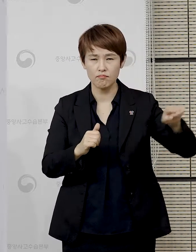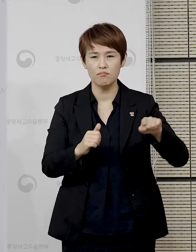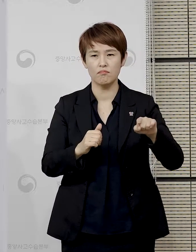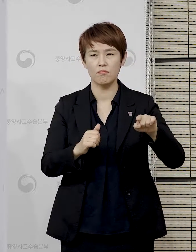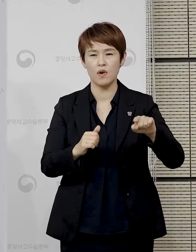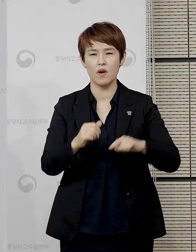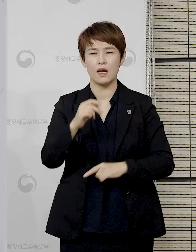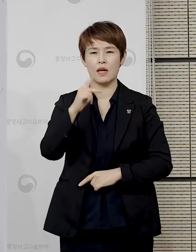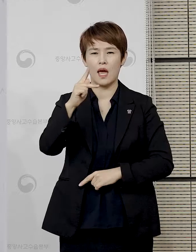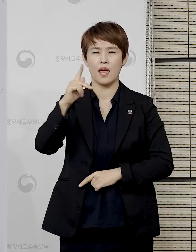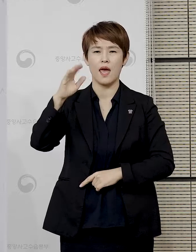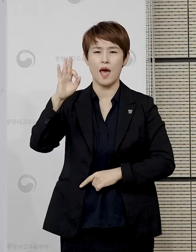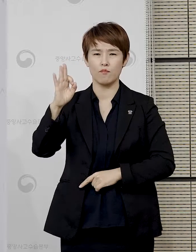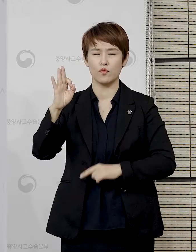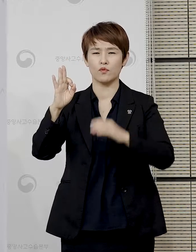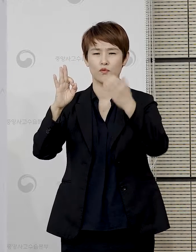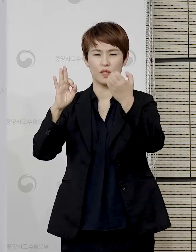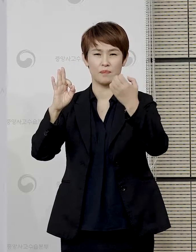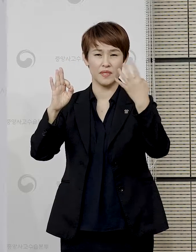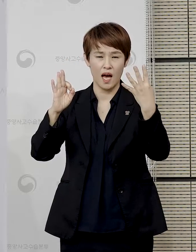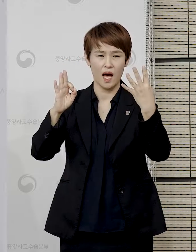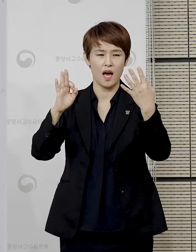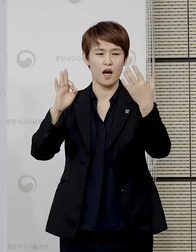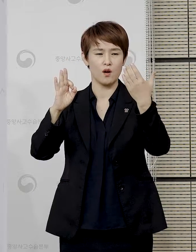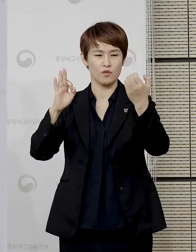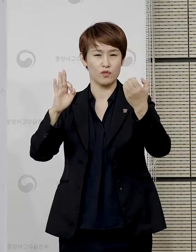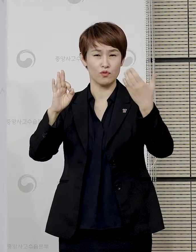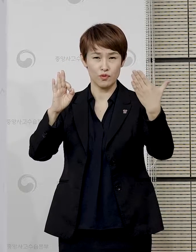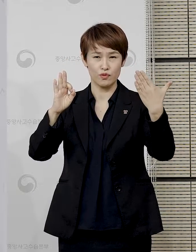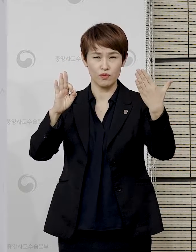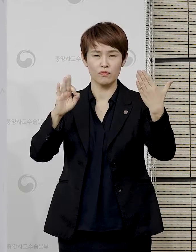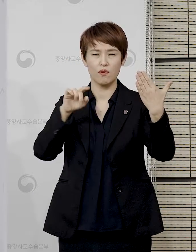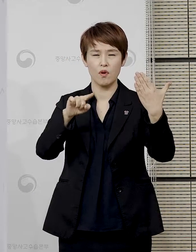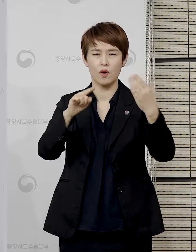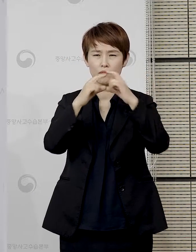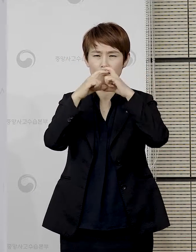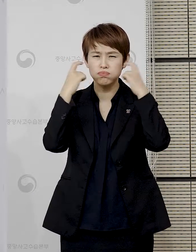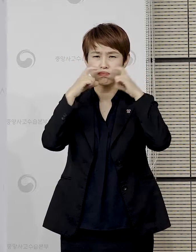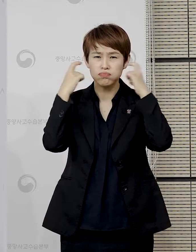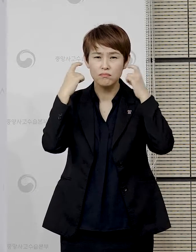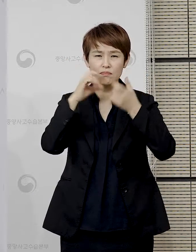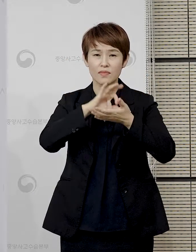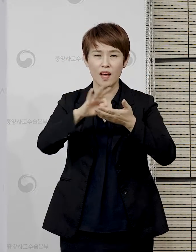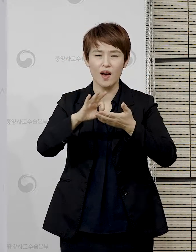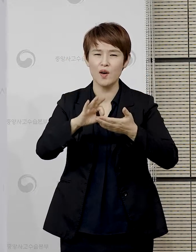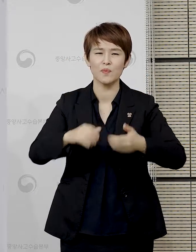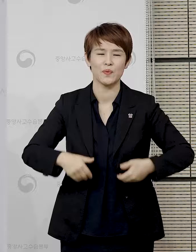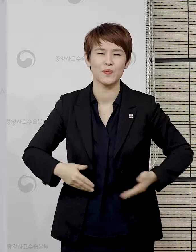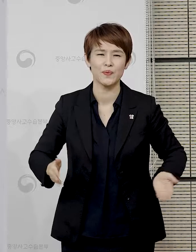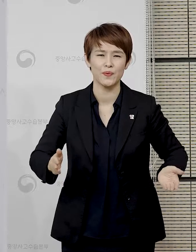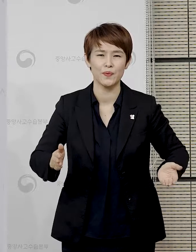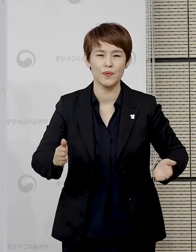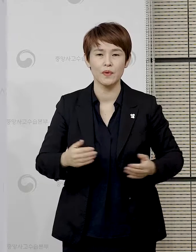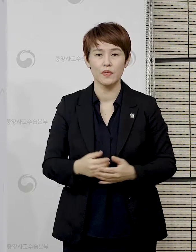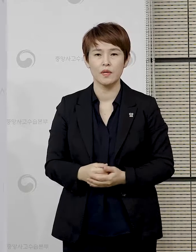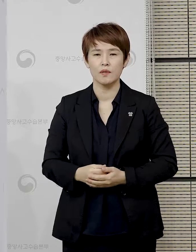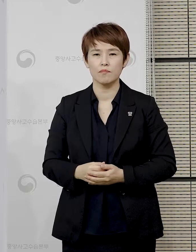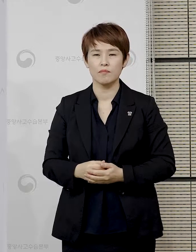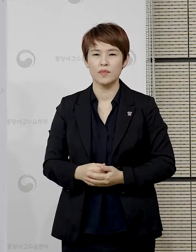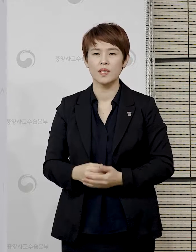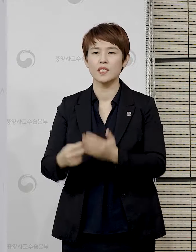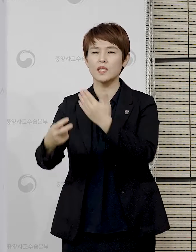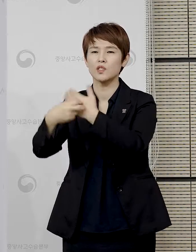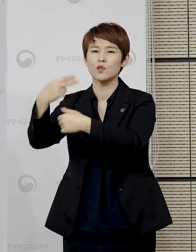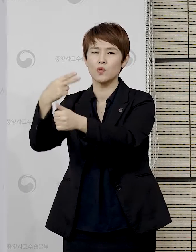굳이 KF94, KF99와 같은 보건용 마스크를 착용하실 필요는 없습니다. 이는